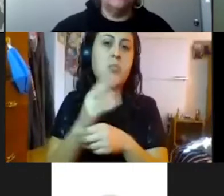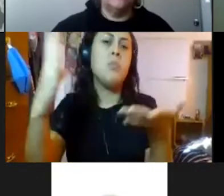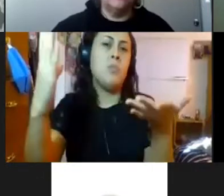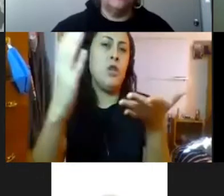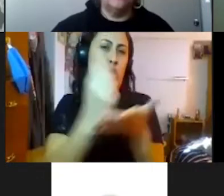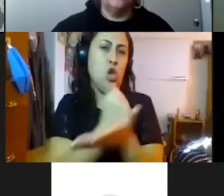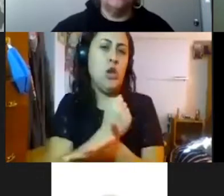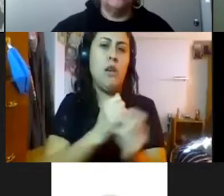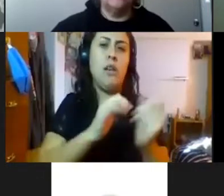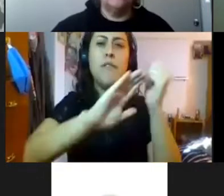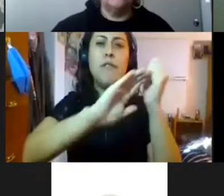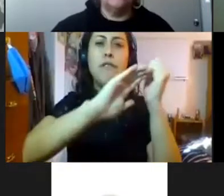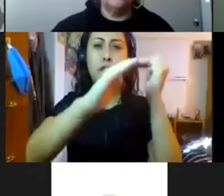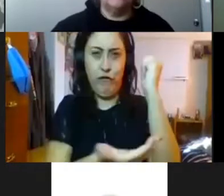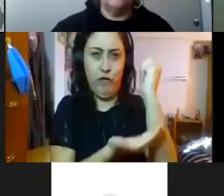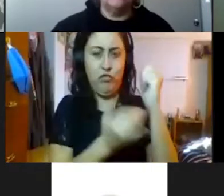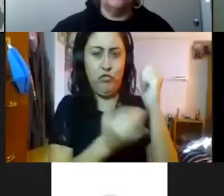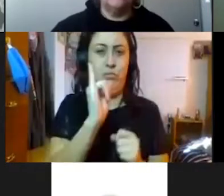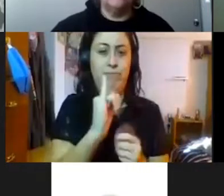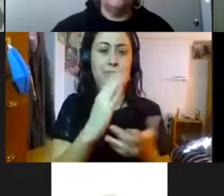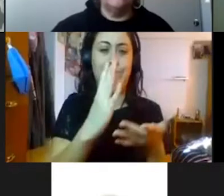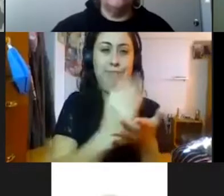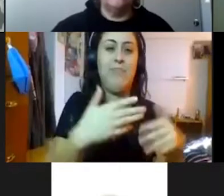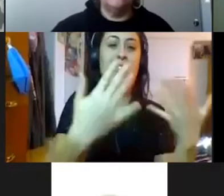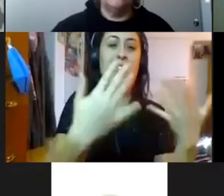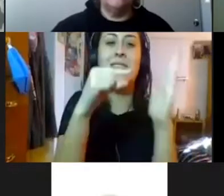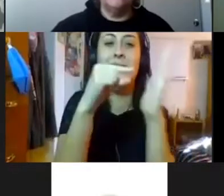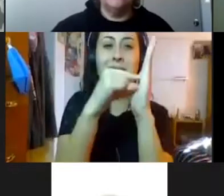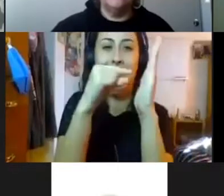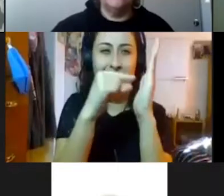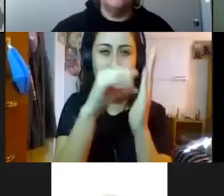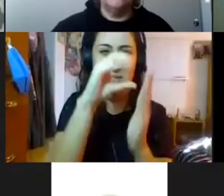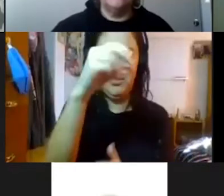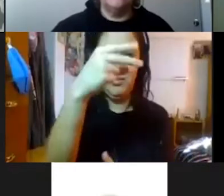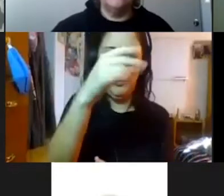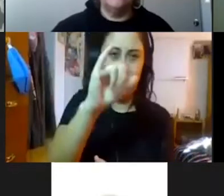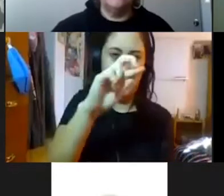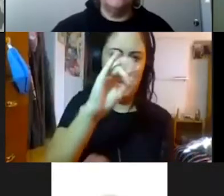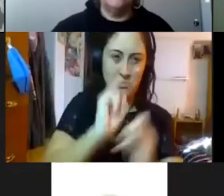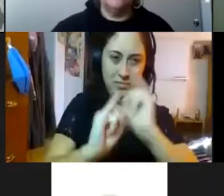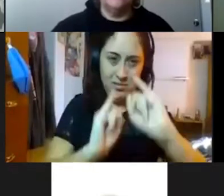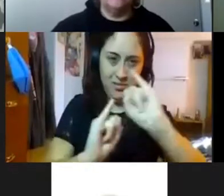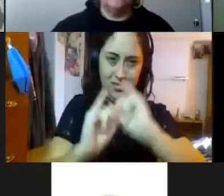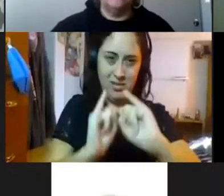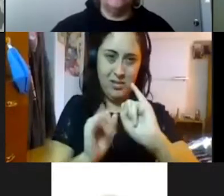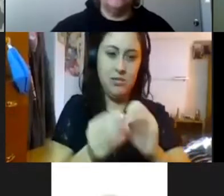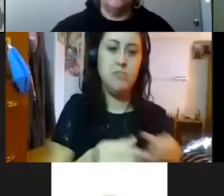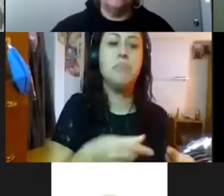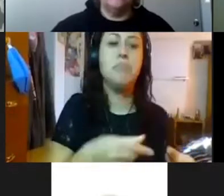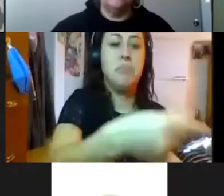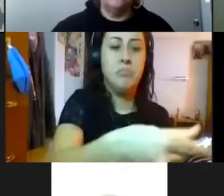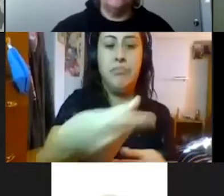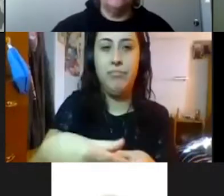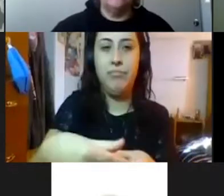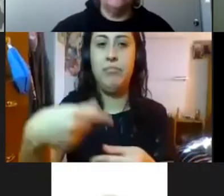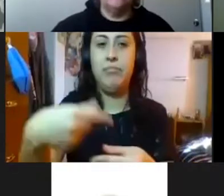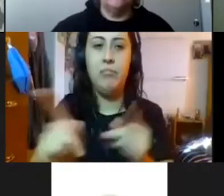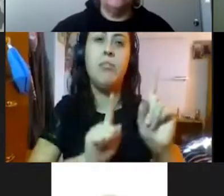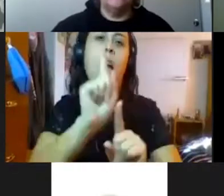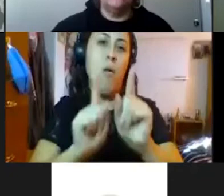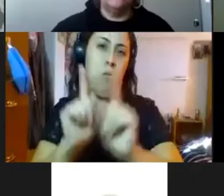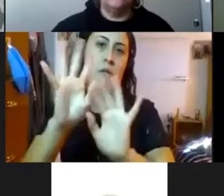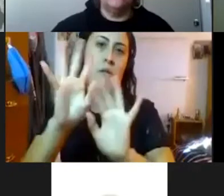para poder entregar chip de internet a ciertas familias que sí manifestaron querer estar conectados y tener experiencias